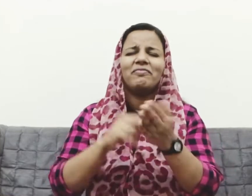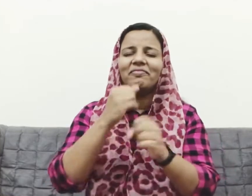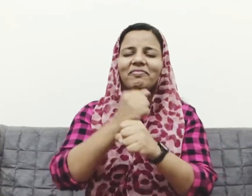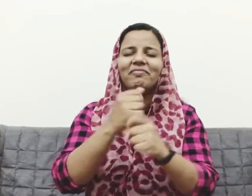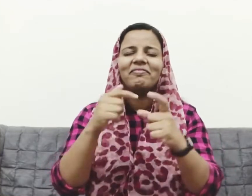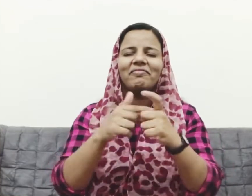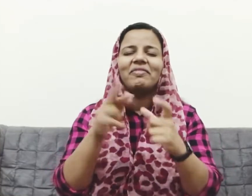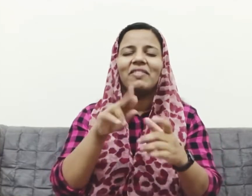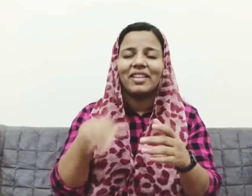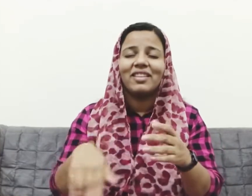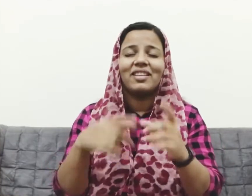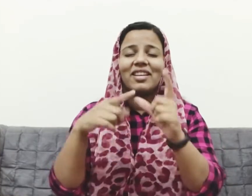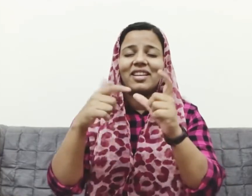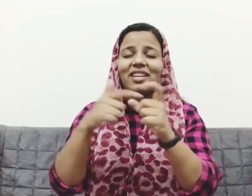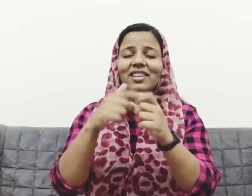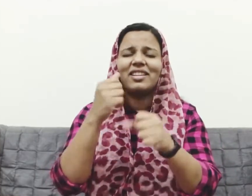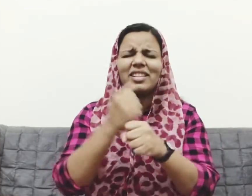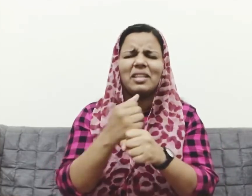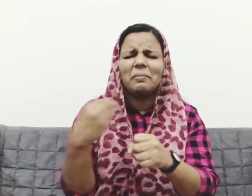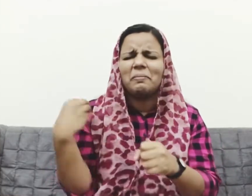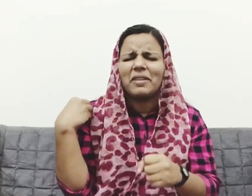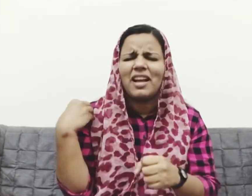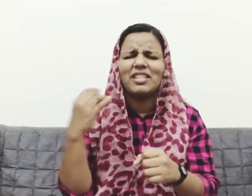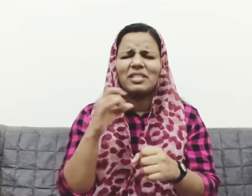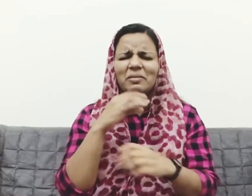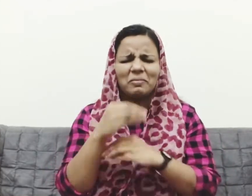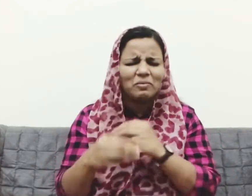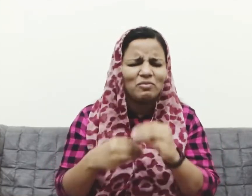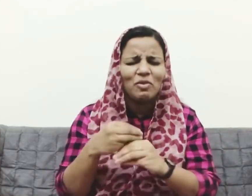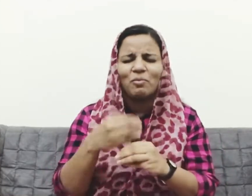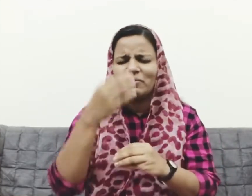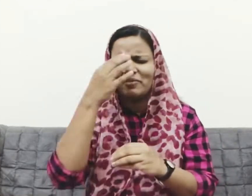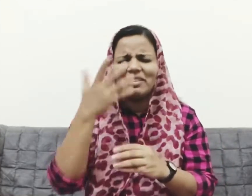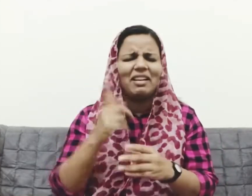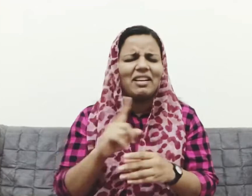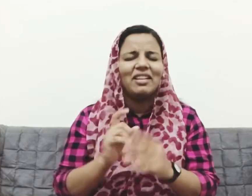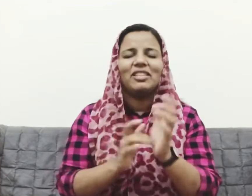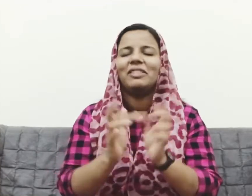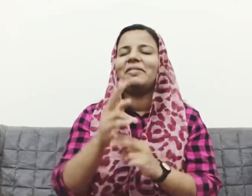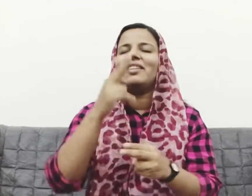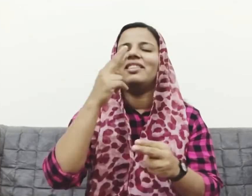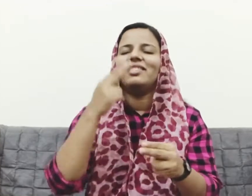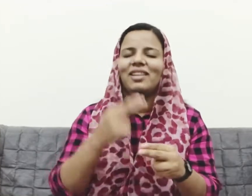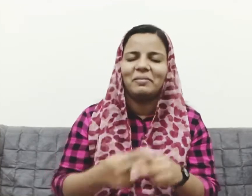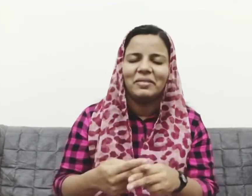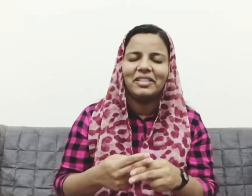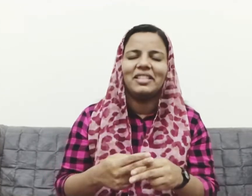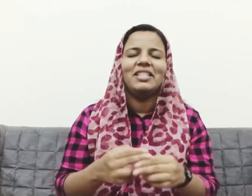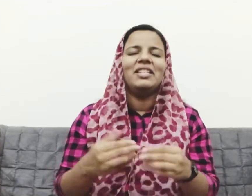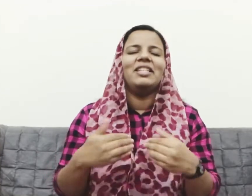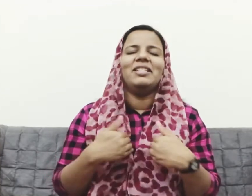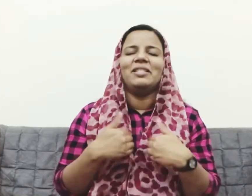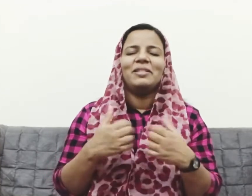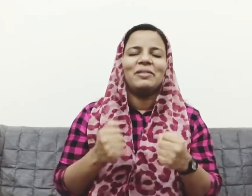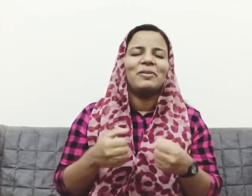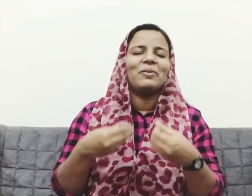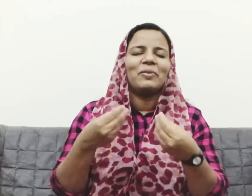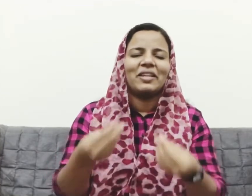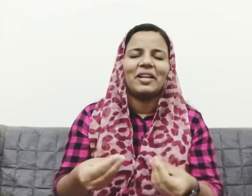നീർവെച്ചിട്ട് ആമേൻ ബുദ്ധിമുട്ടിനാൽ ഭാരപ്പെടുന്നവർ, കാലിൻ്റെ വിരലിലുള്ള അസ്വസ്ഥതകൾ ഈ പ്രഭാതത്തിൽ യേശു ക്രിസ്തുവിൻ്റെ നാമത്തിൽ സൗഖ്യമാകട്ടെ.